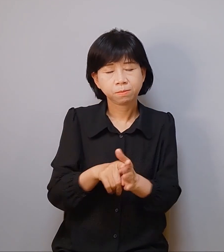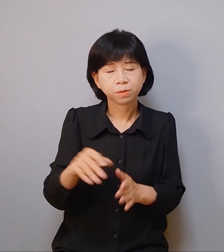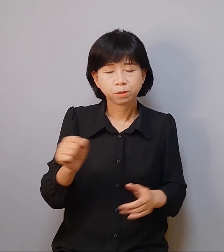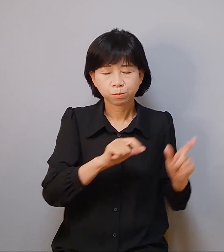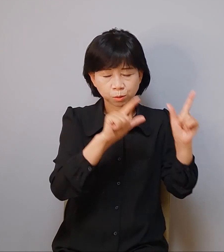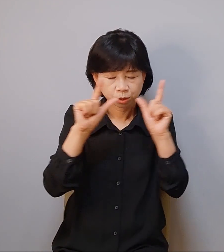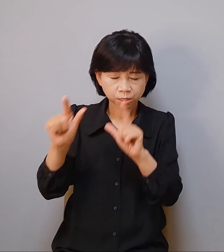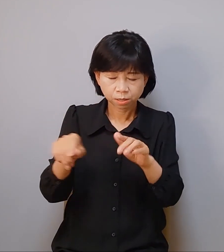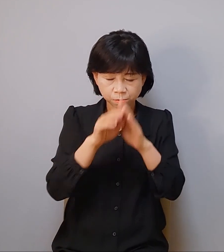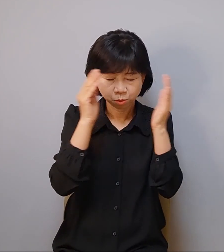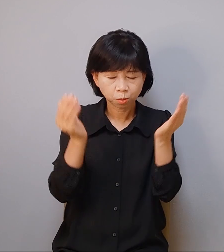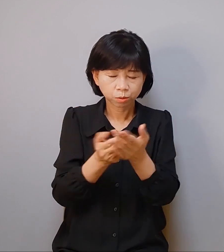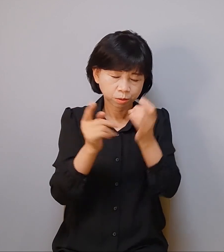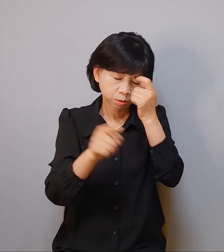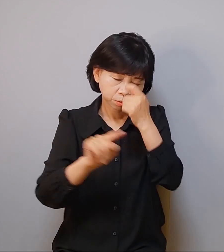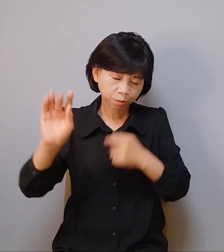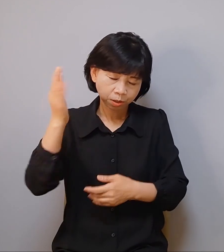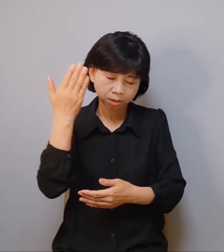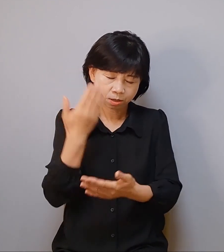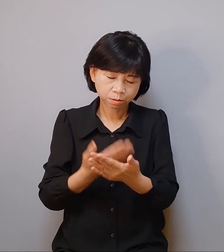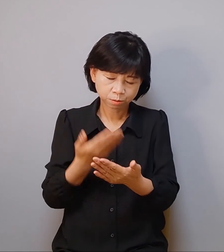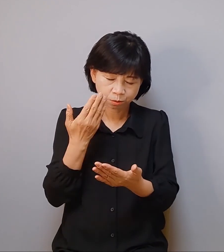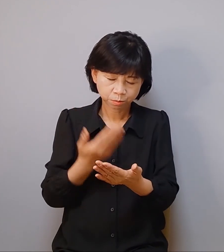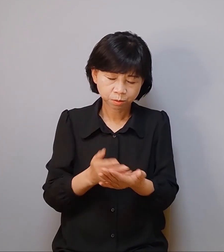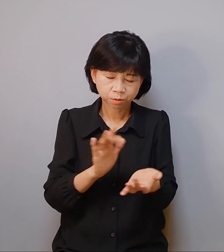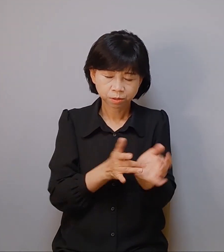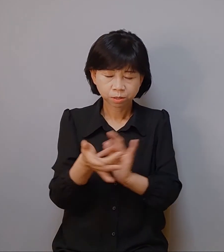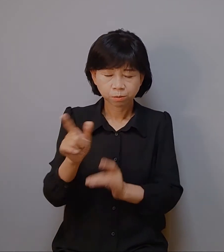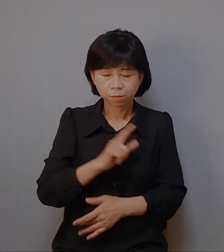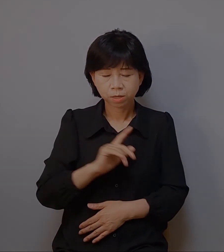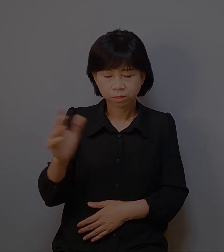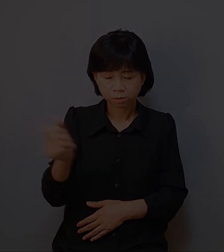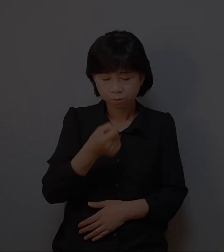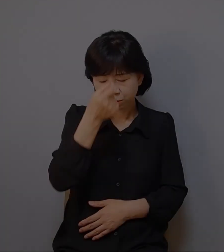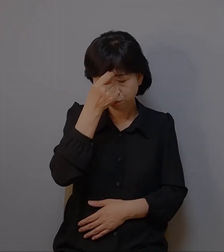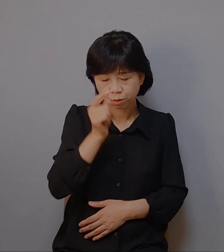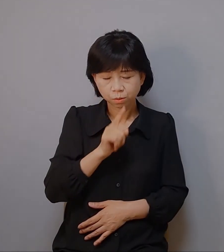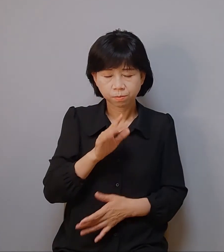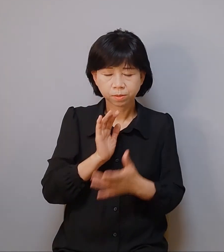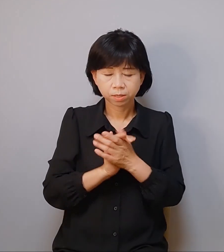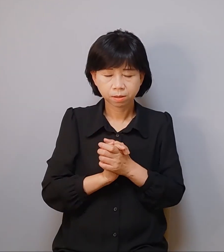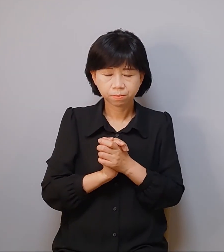우리 모두 되게 하여 주시옵소서. 예수님의 이름으로 기도드립니다. 아멘.